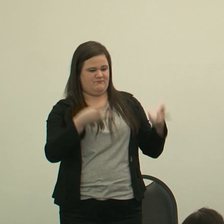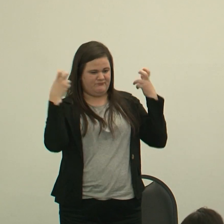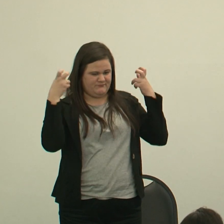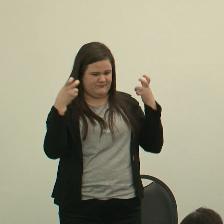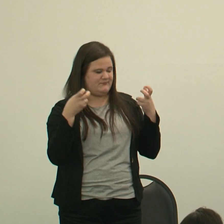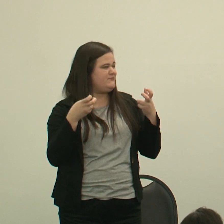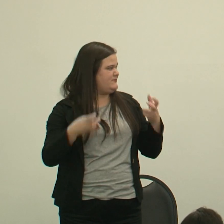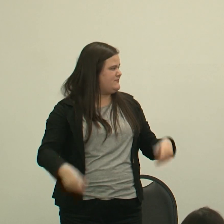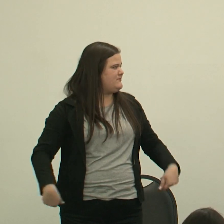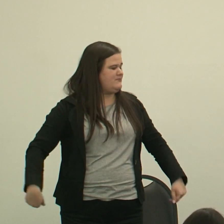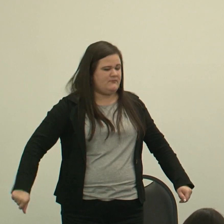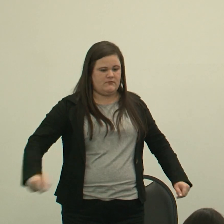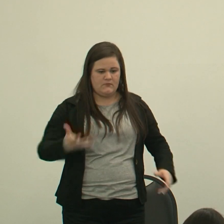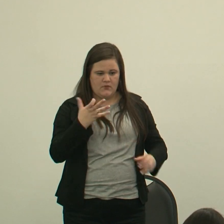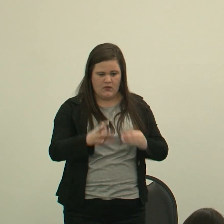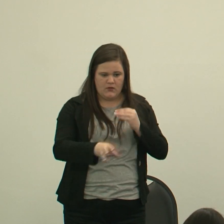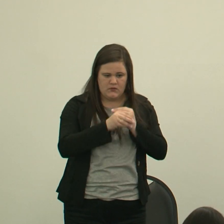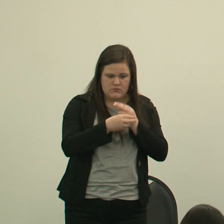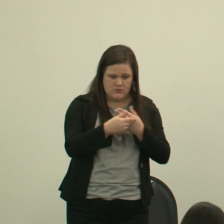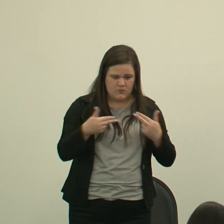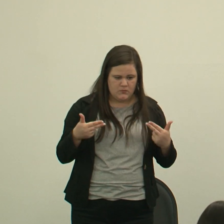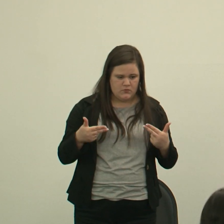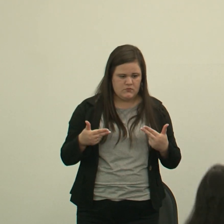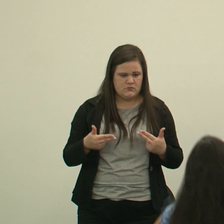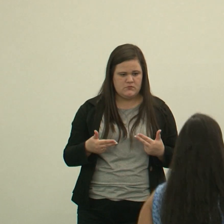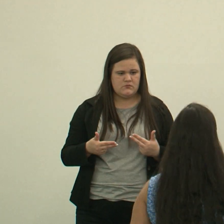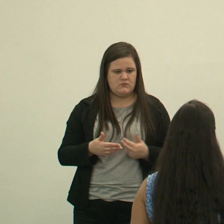hambúrguer. Gisele, você quer acrescentar alguma coisa?